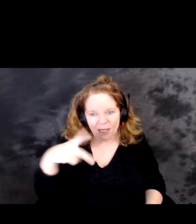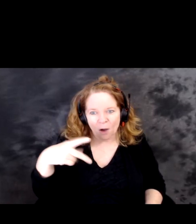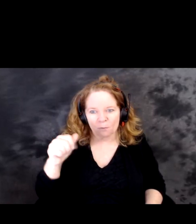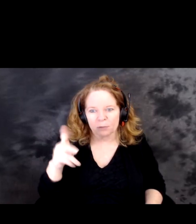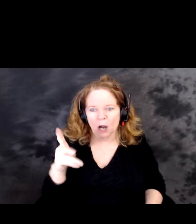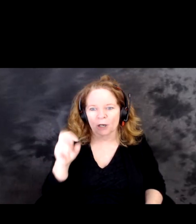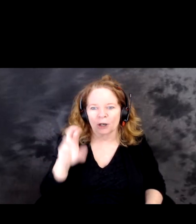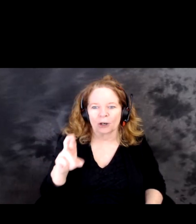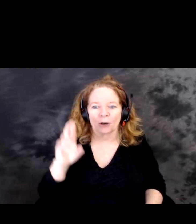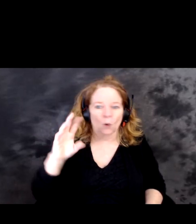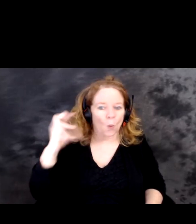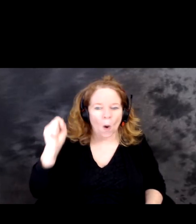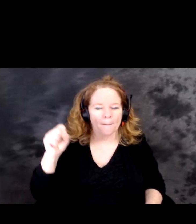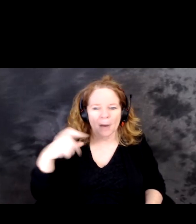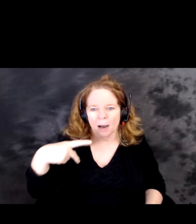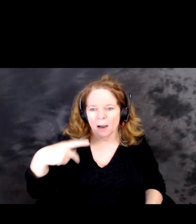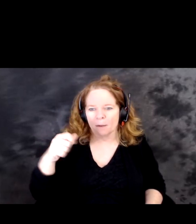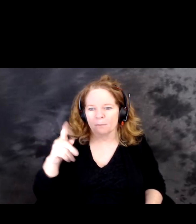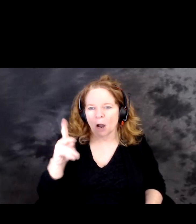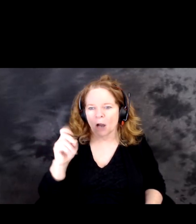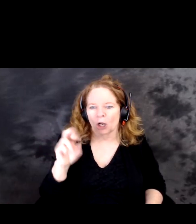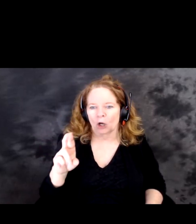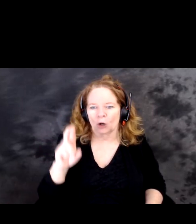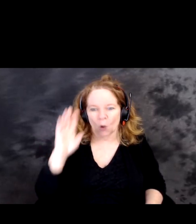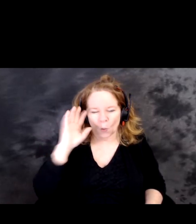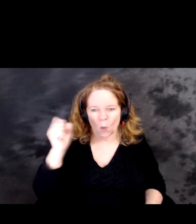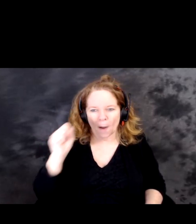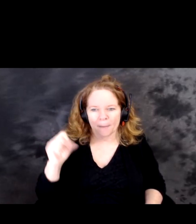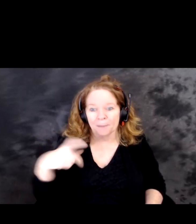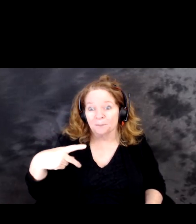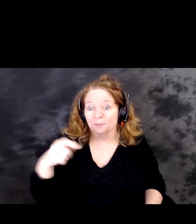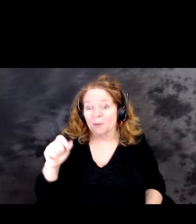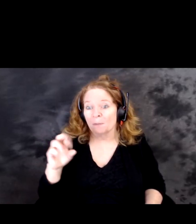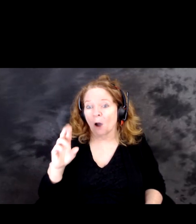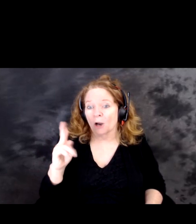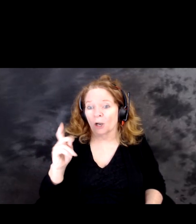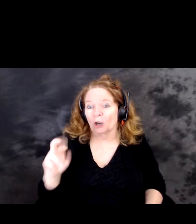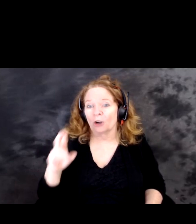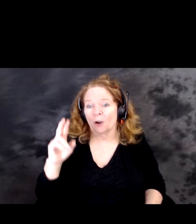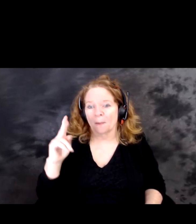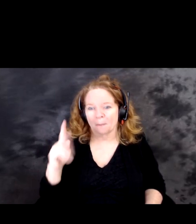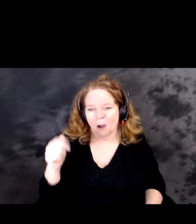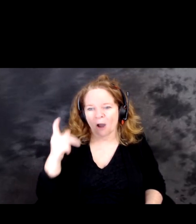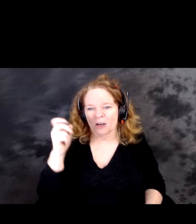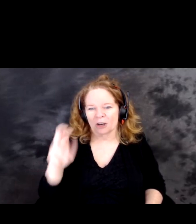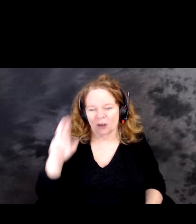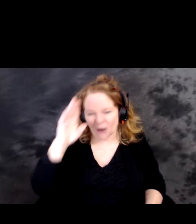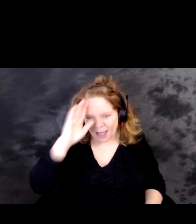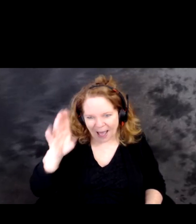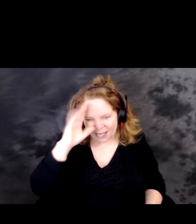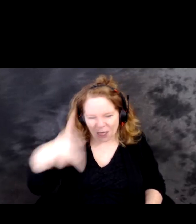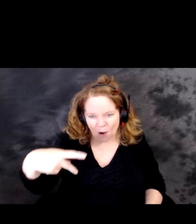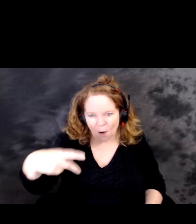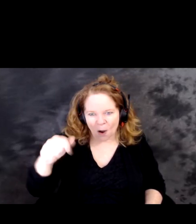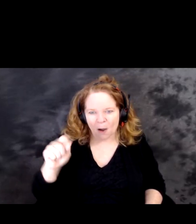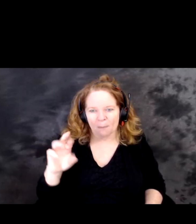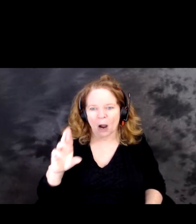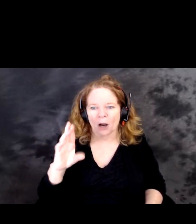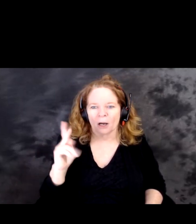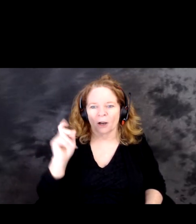Hola, hola, Parker, Parker. Parker, Parker. Hola, Parker, Parker,